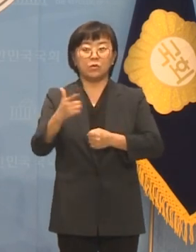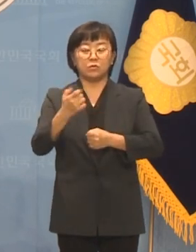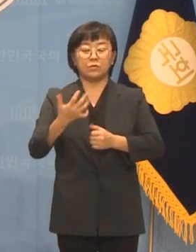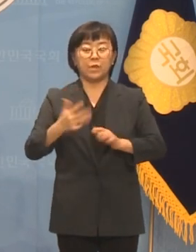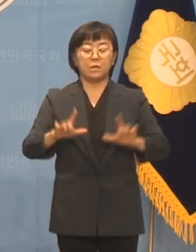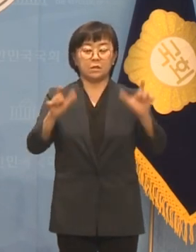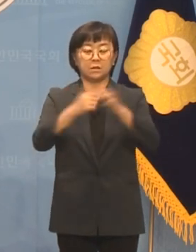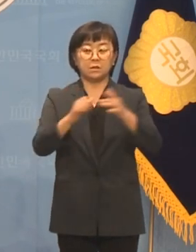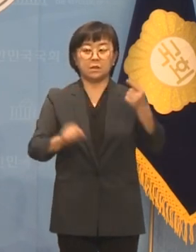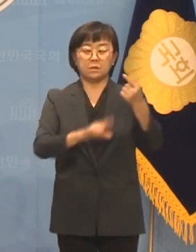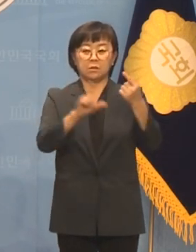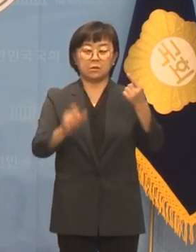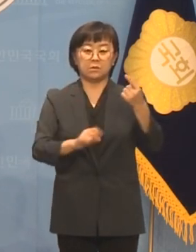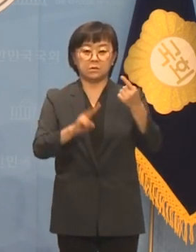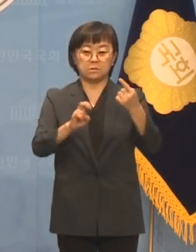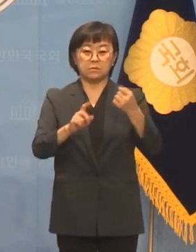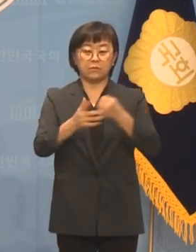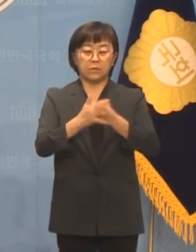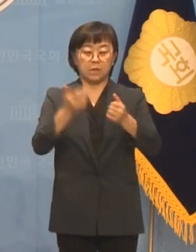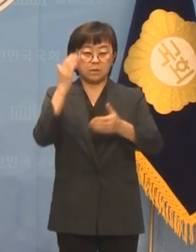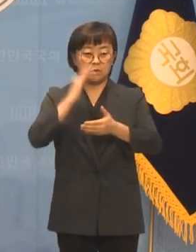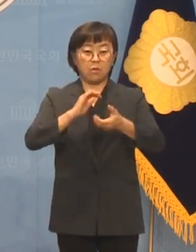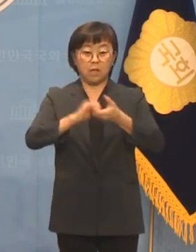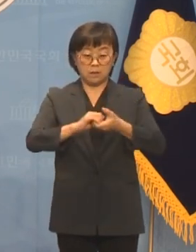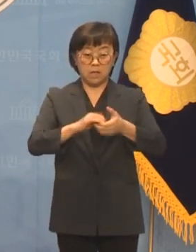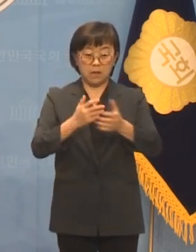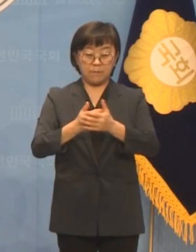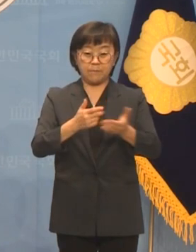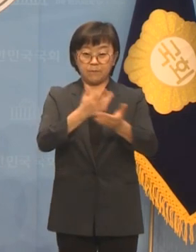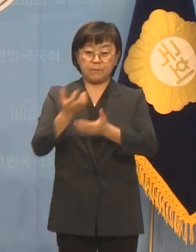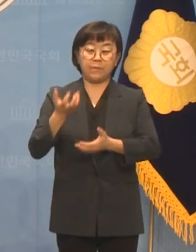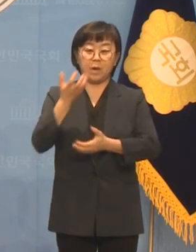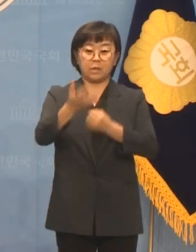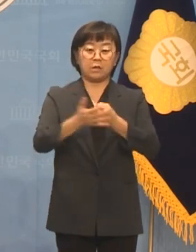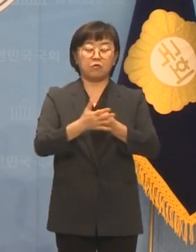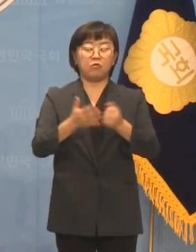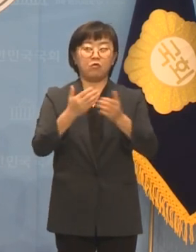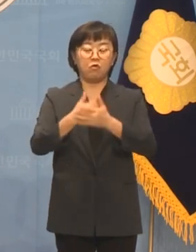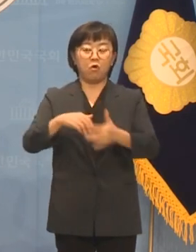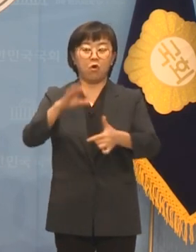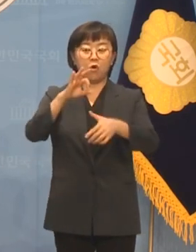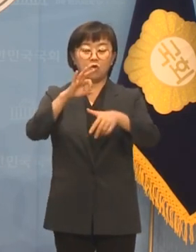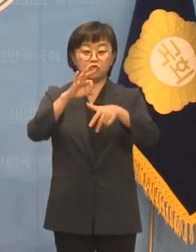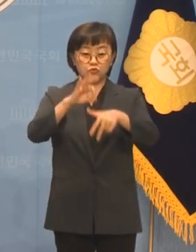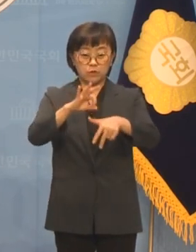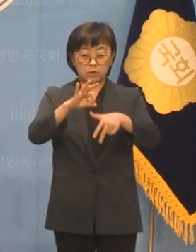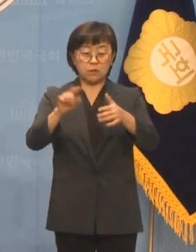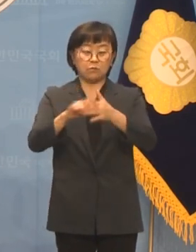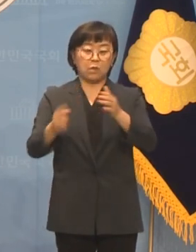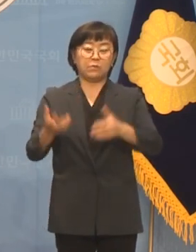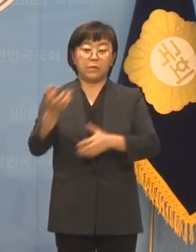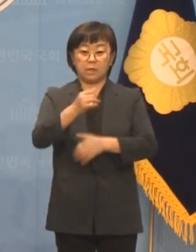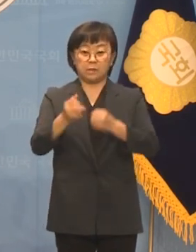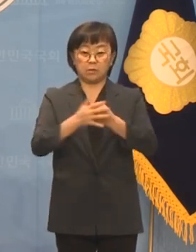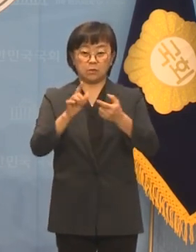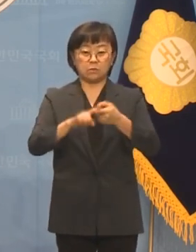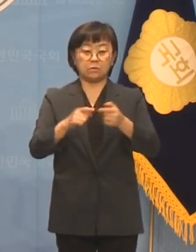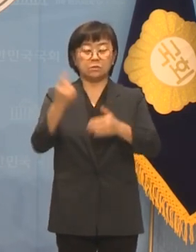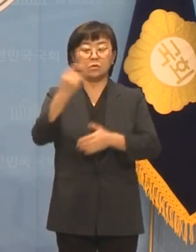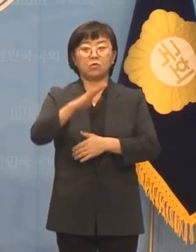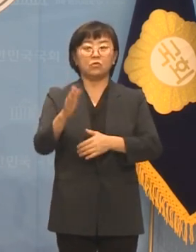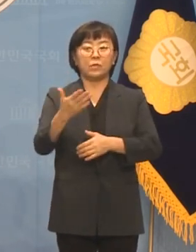1월 21일 2일 청와대 습격 사건과 울진 삼적 무장비 침투 사건 그리고